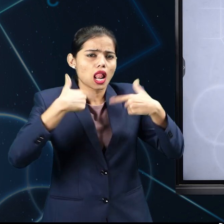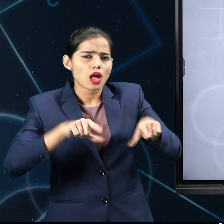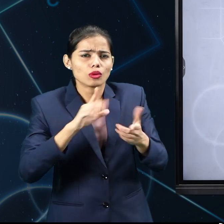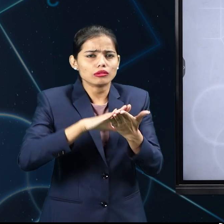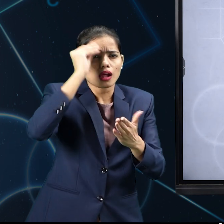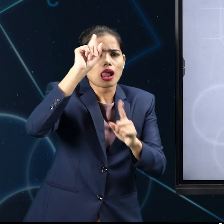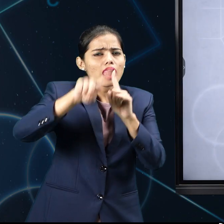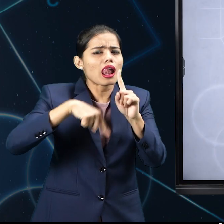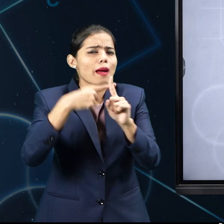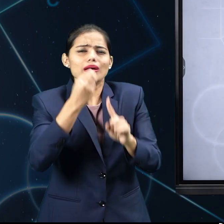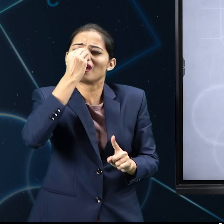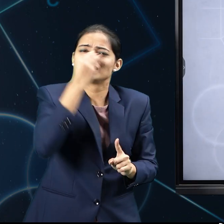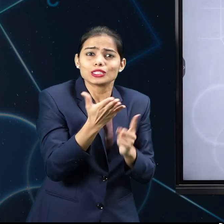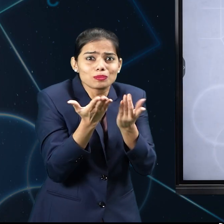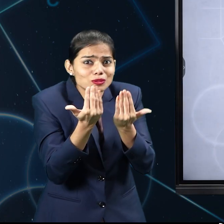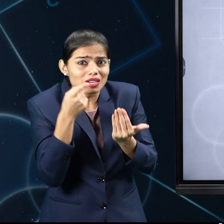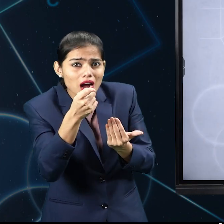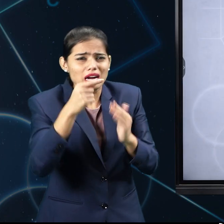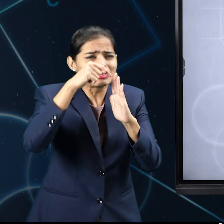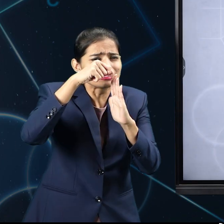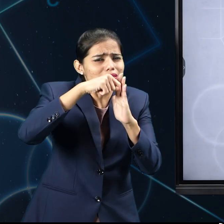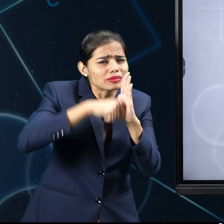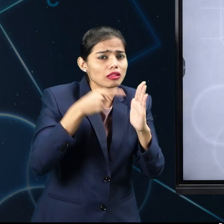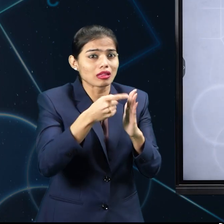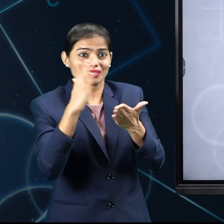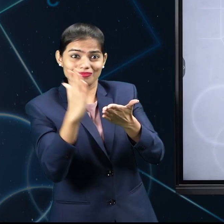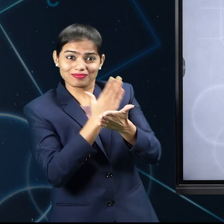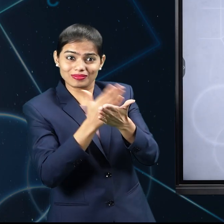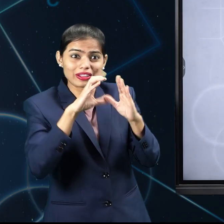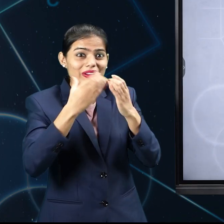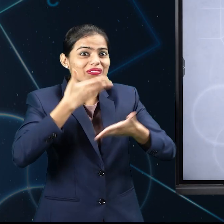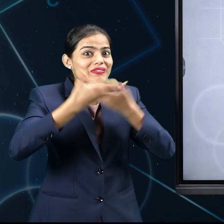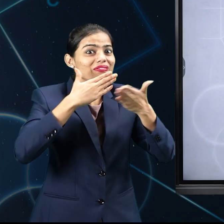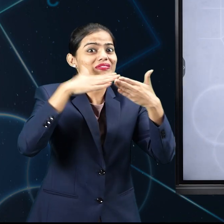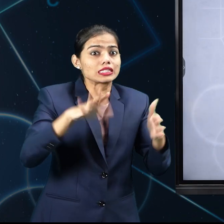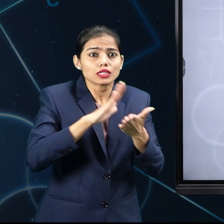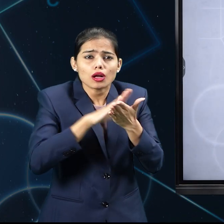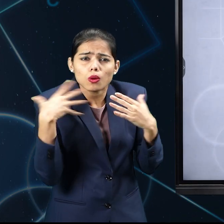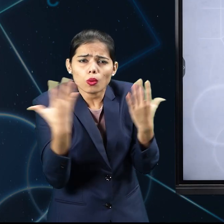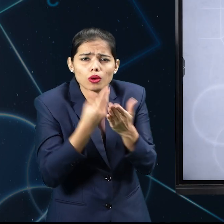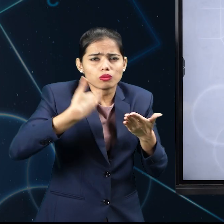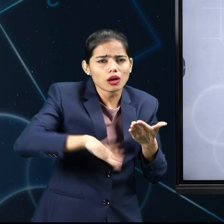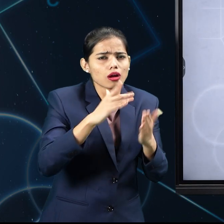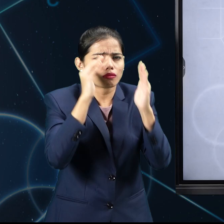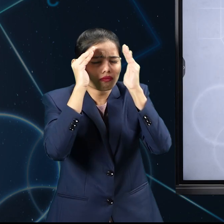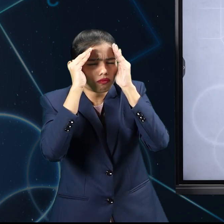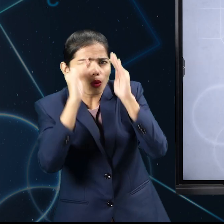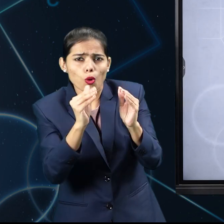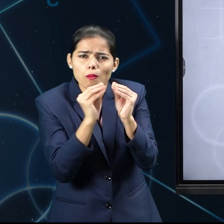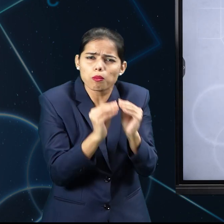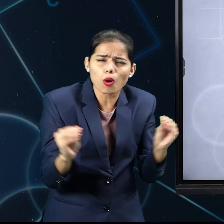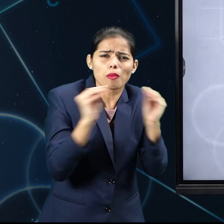आता आपण प्रायोगिक संभाव्यता याबद्दल सविस्तर शिकूया. या सत्रात आपण प्रायोगिक संभाव्यतेवर अधिक